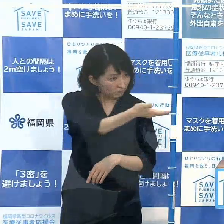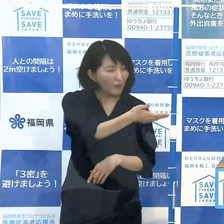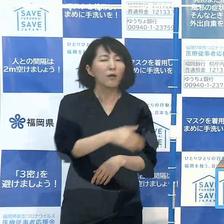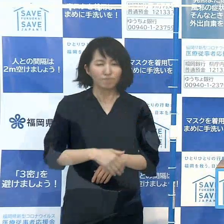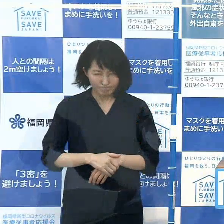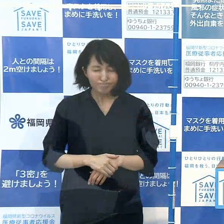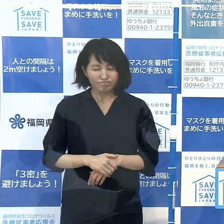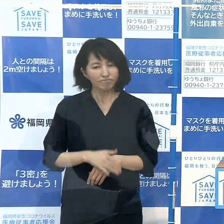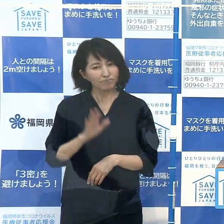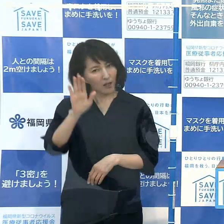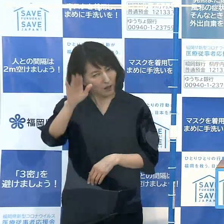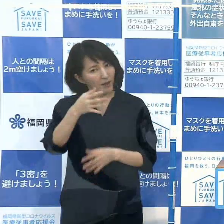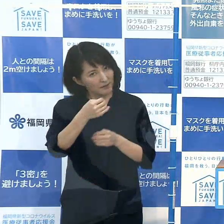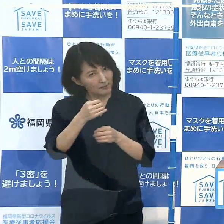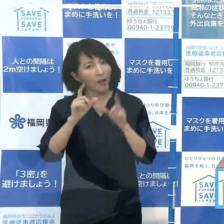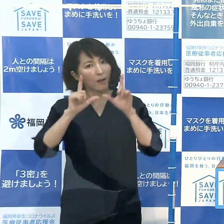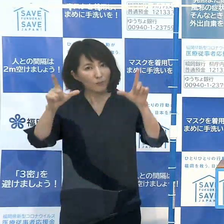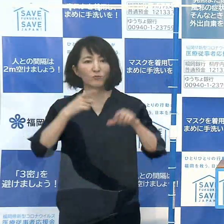かでね、うん、